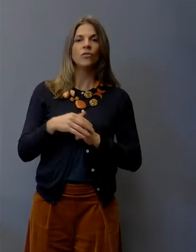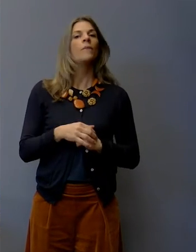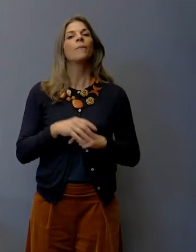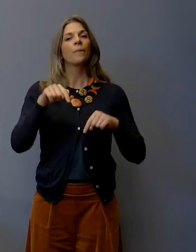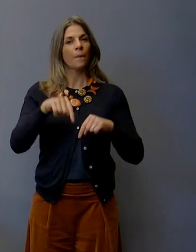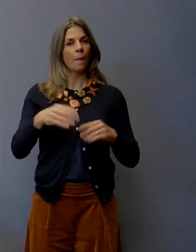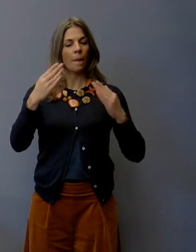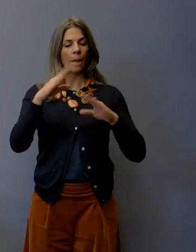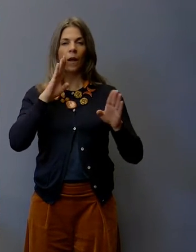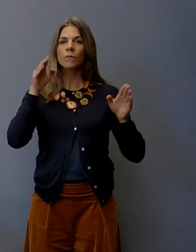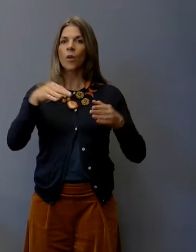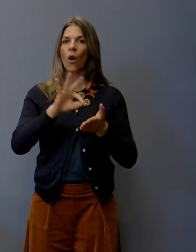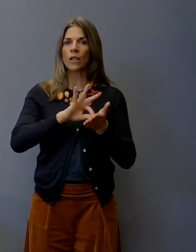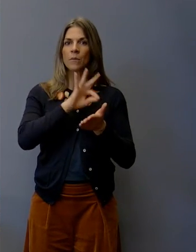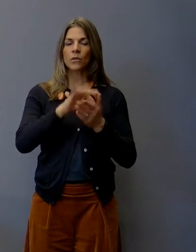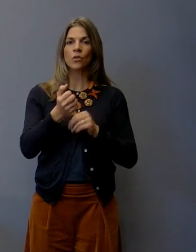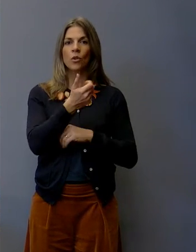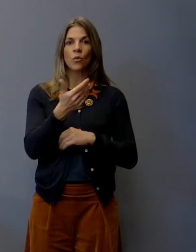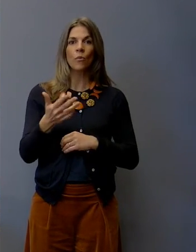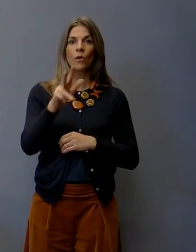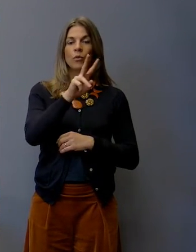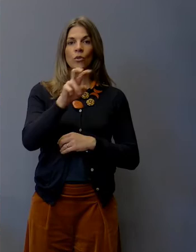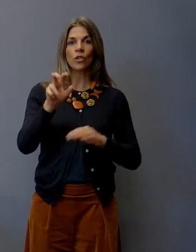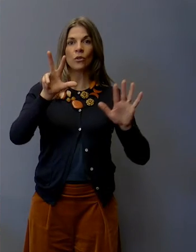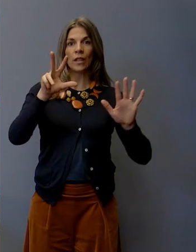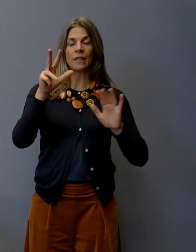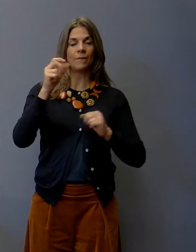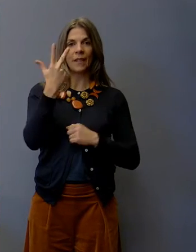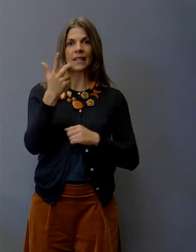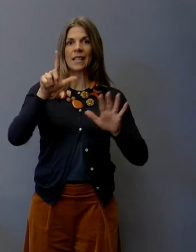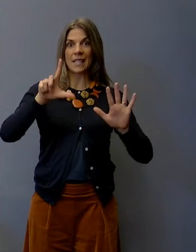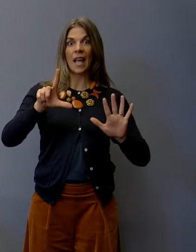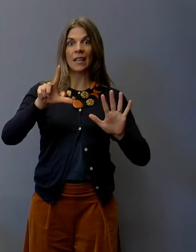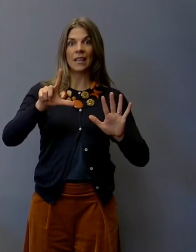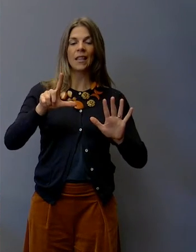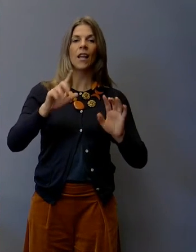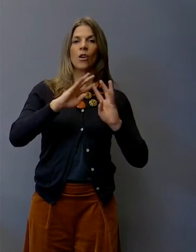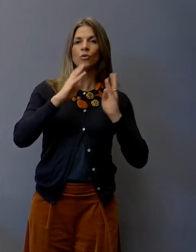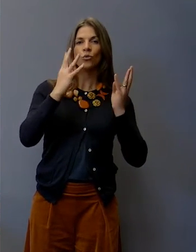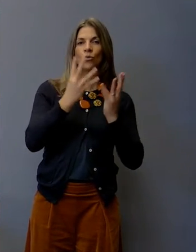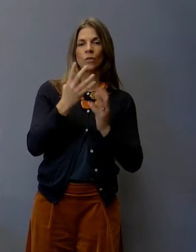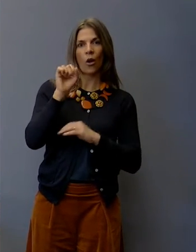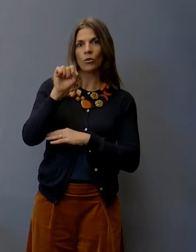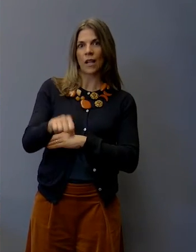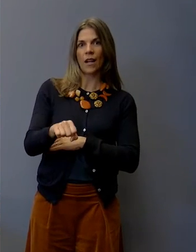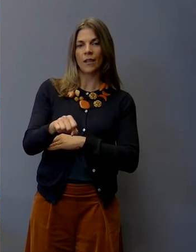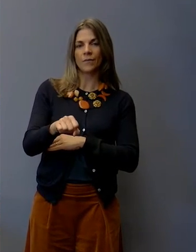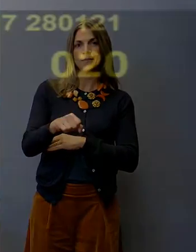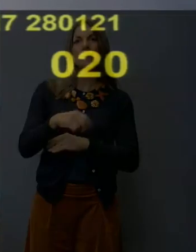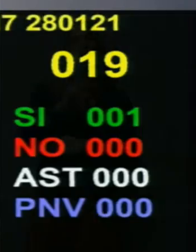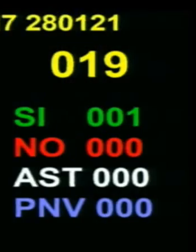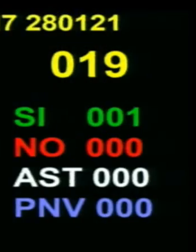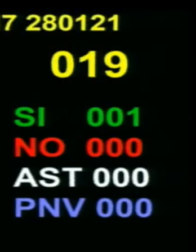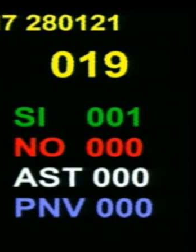votazione l'ordine del giorno numero 237 con parere contrario della giunta si